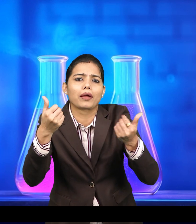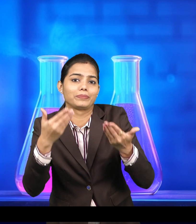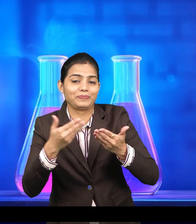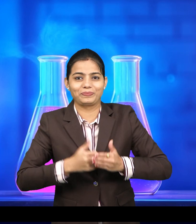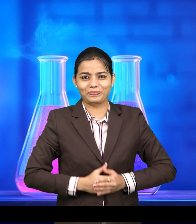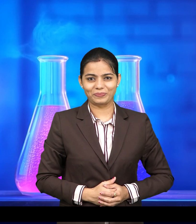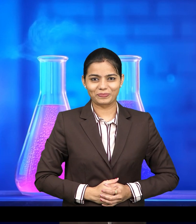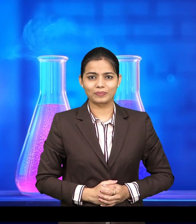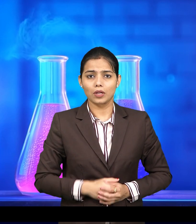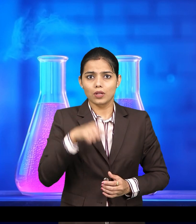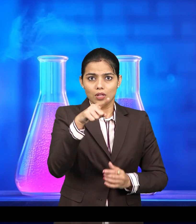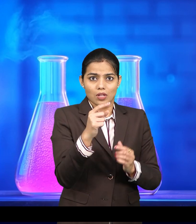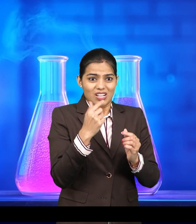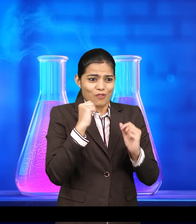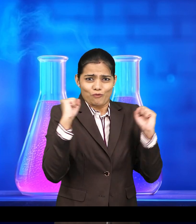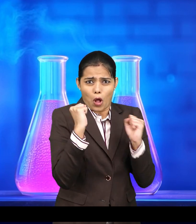सामग्री,